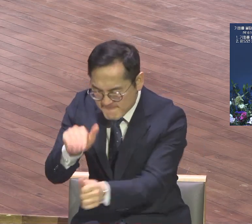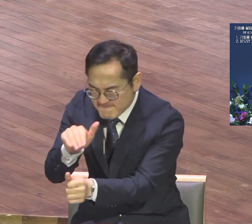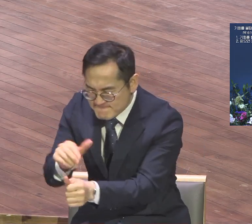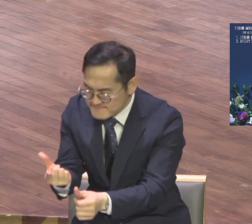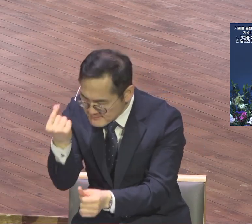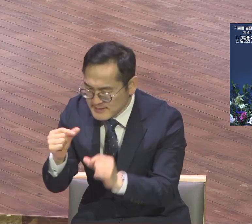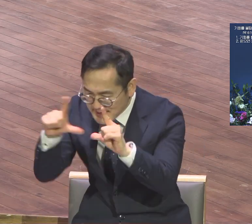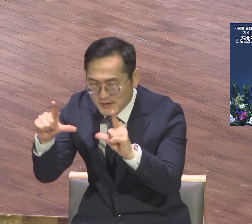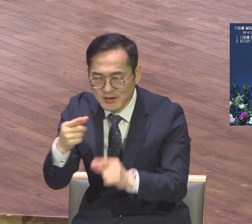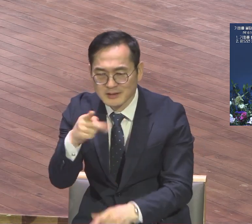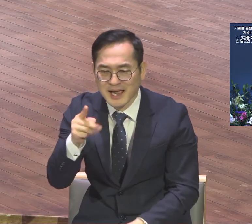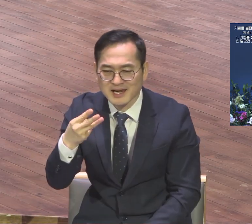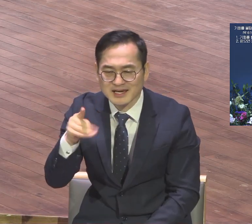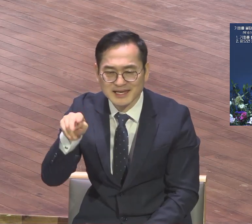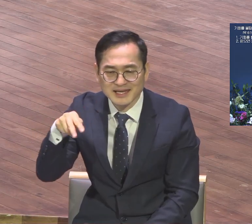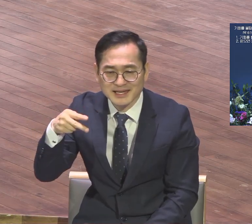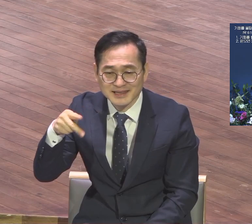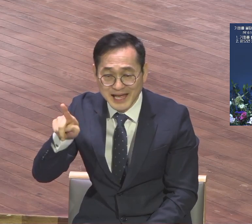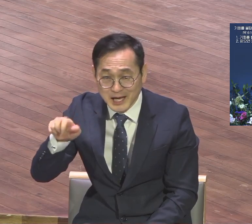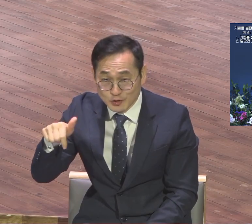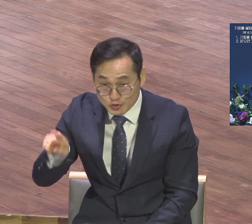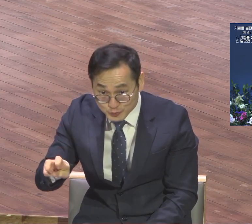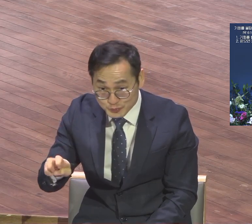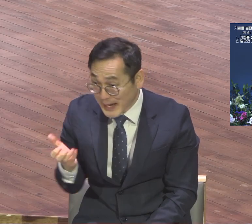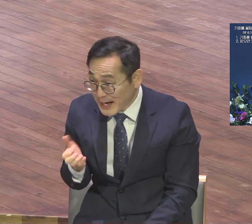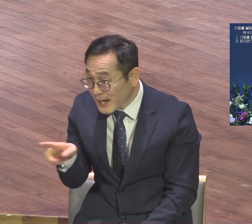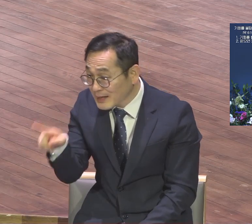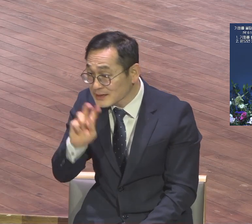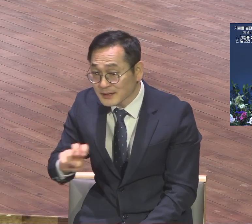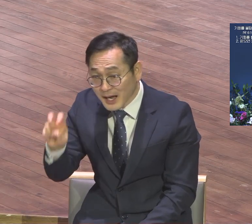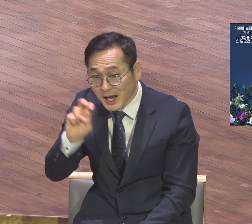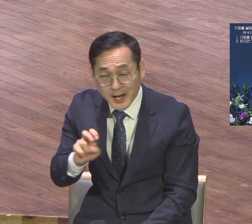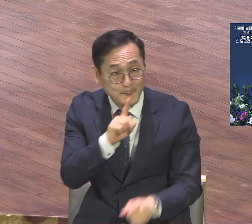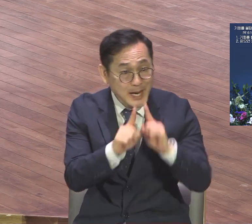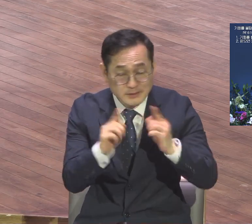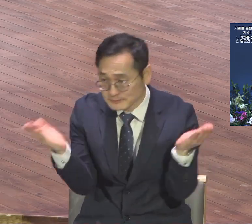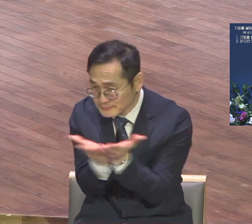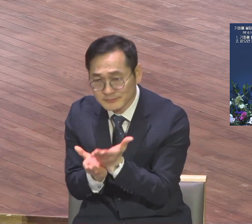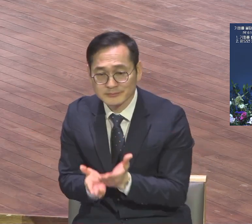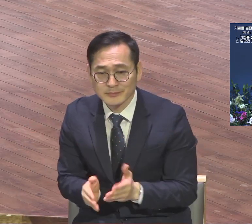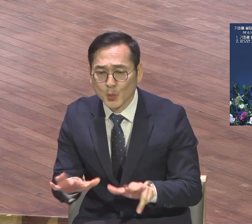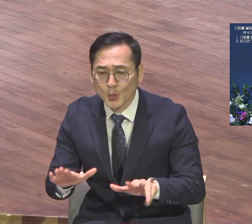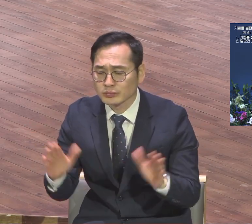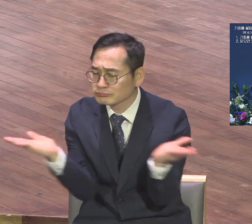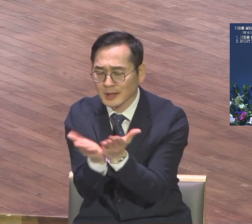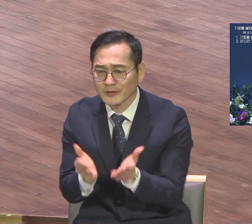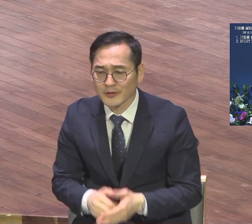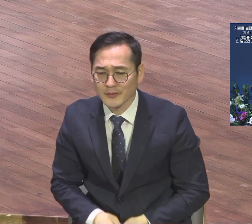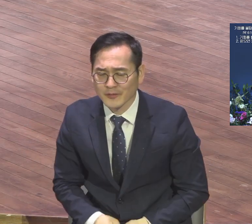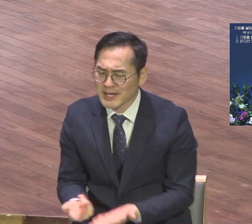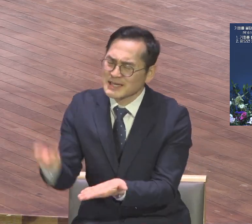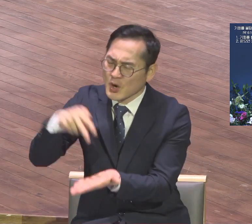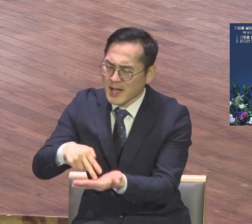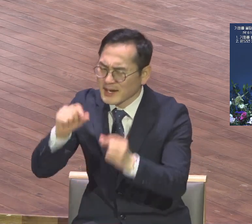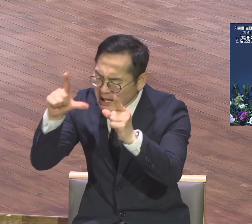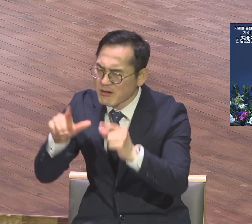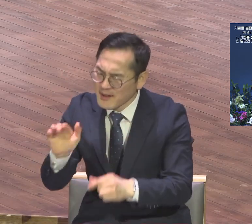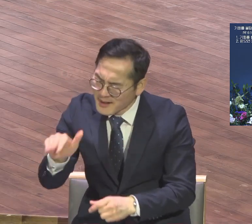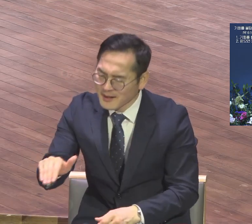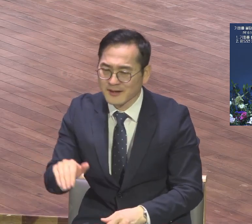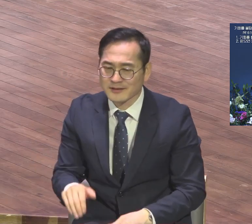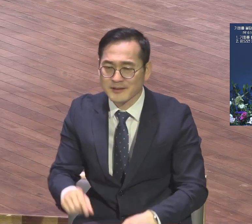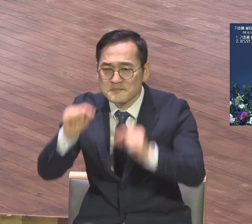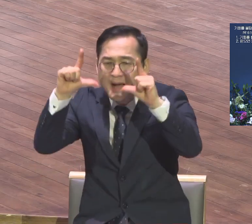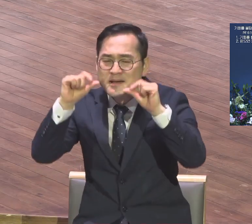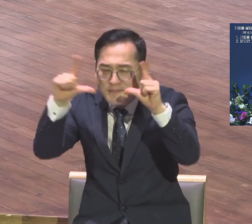아멘. 찬양이 정말 지난주 메시지 그대로잖아요. 일어나라, 깨어나라. 영적